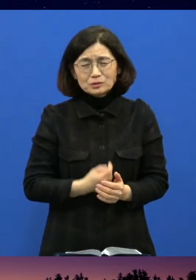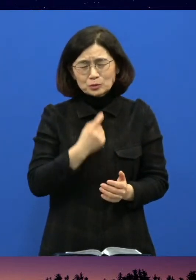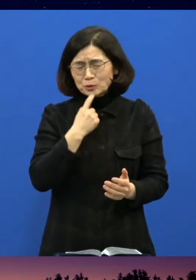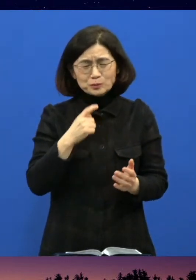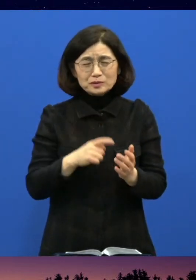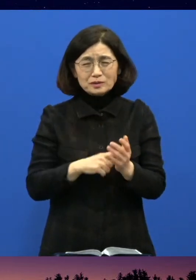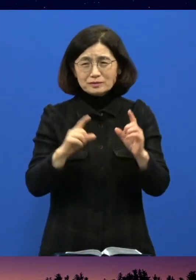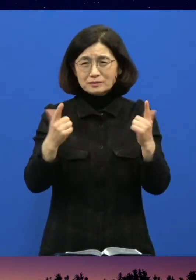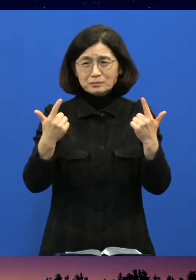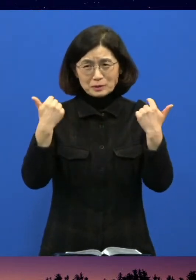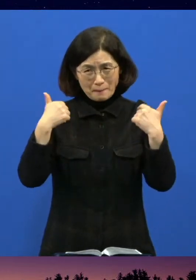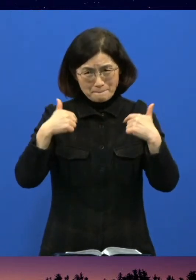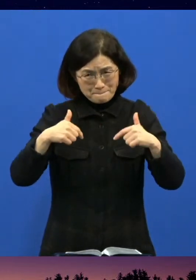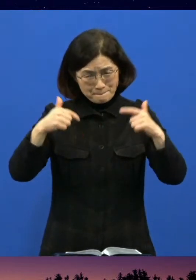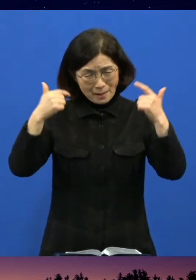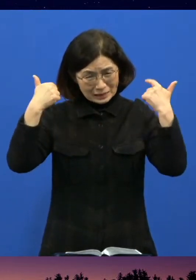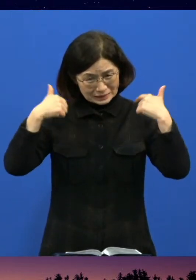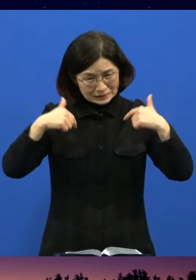생각보다 어려운 거예요.